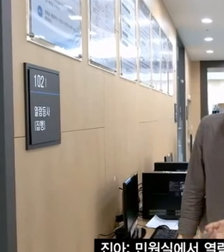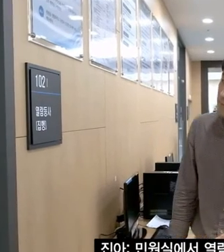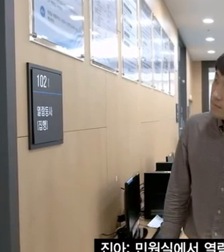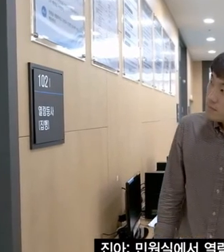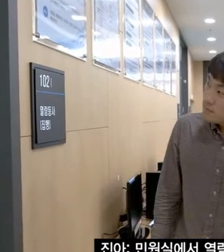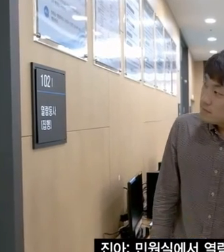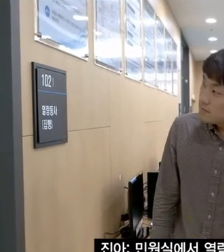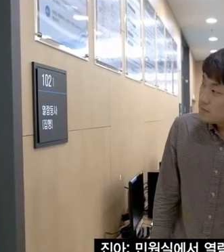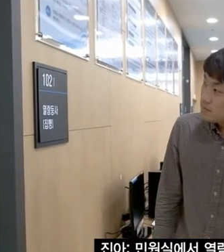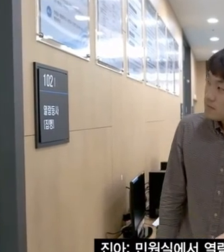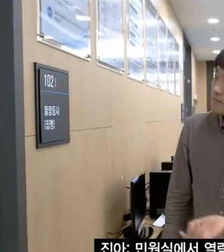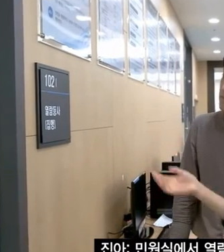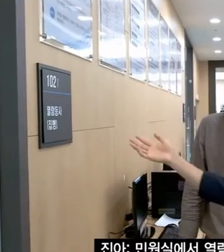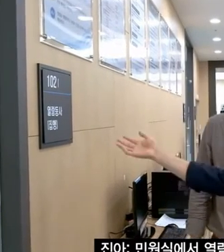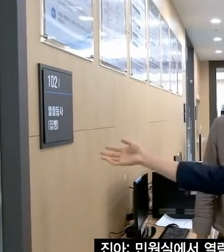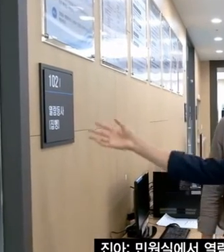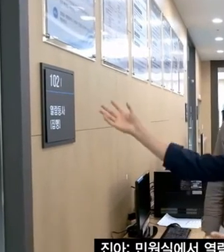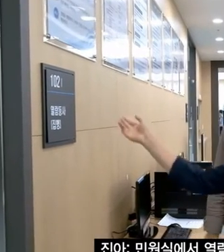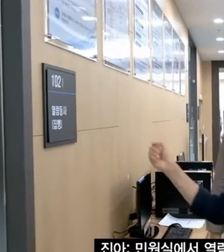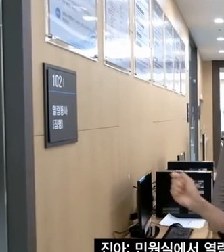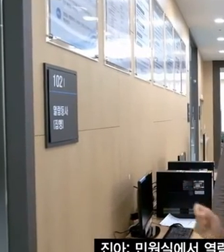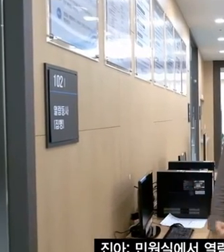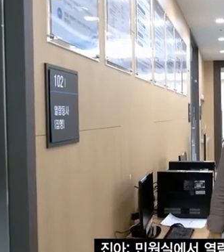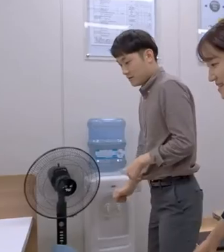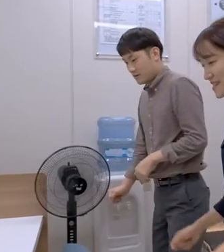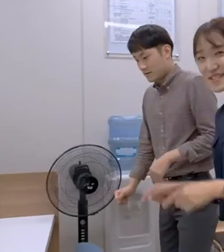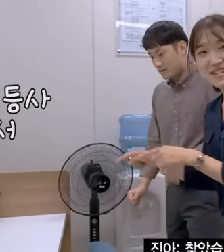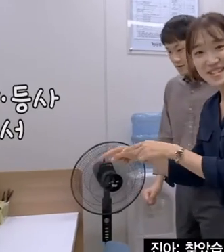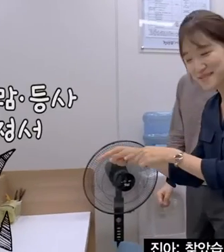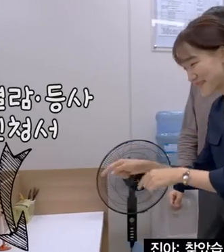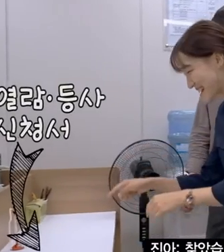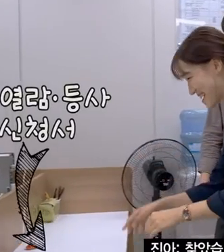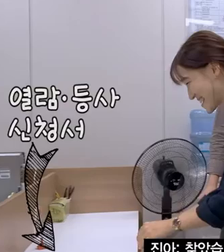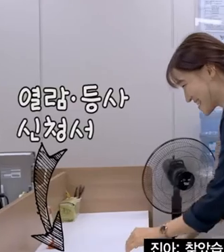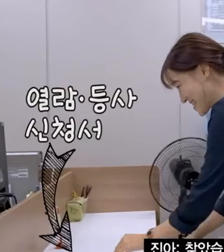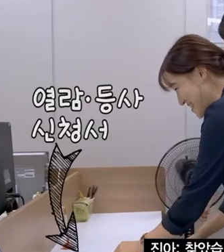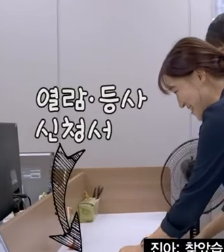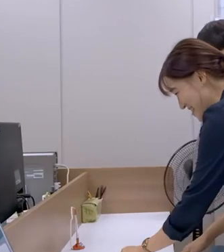열람 등사를 신청하는 거라고 이제 설명이 되는 것 같아요.